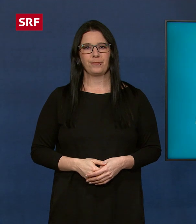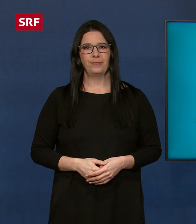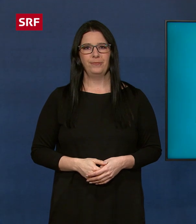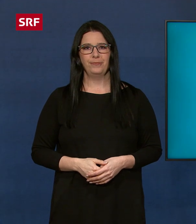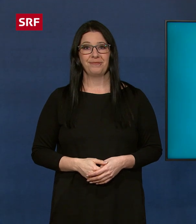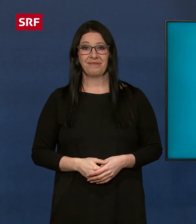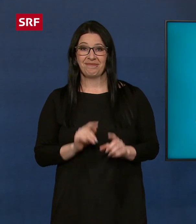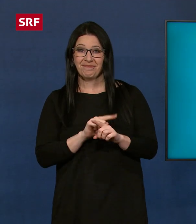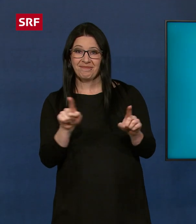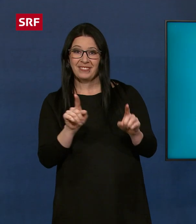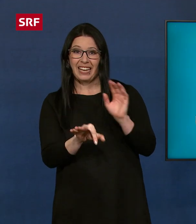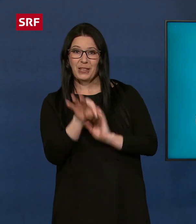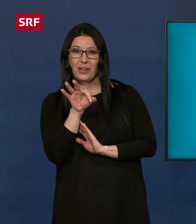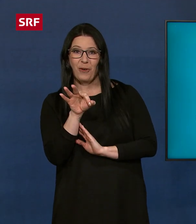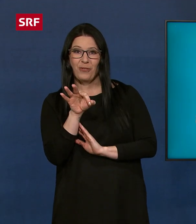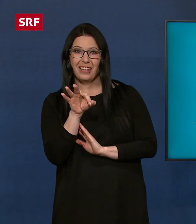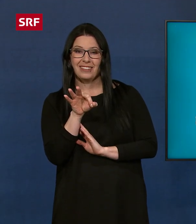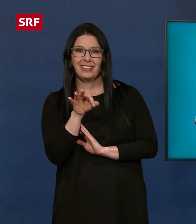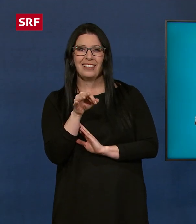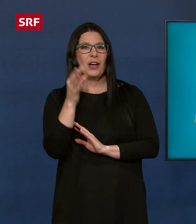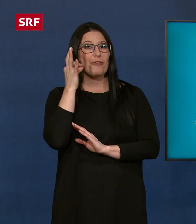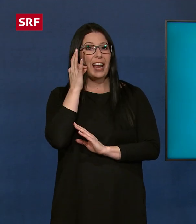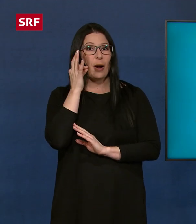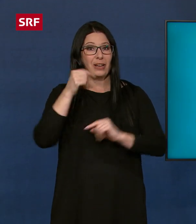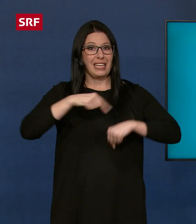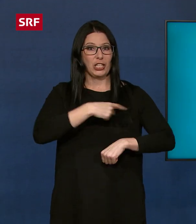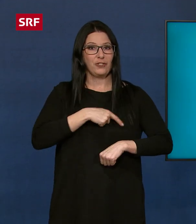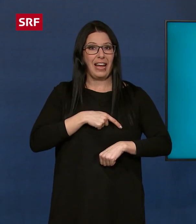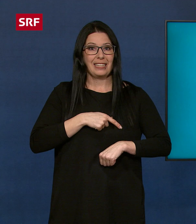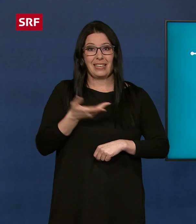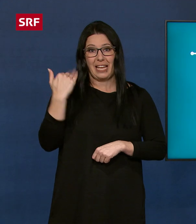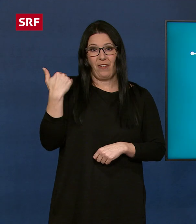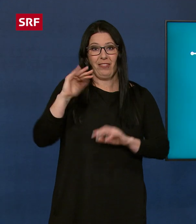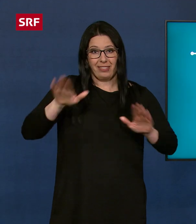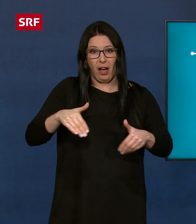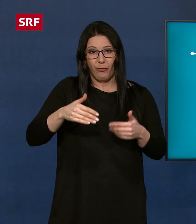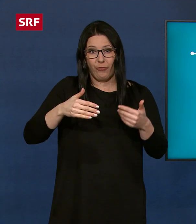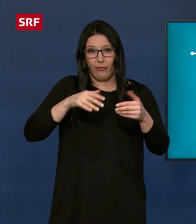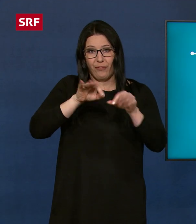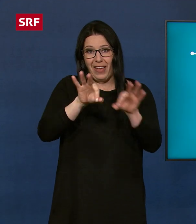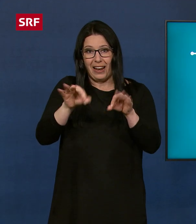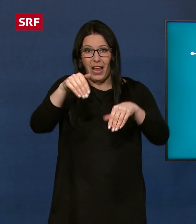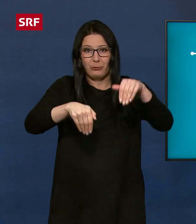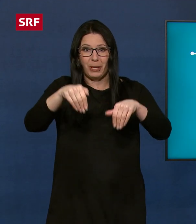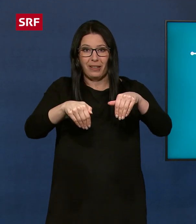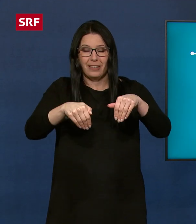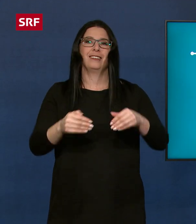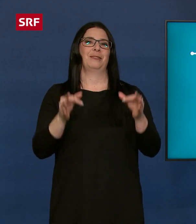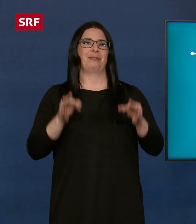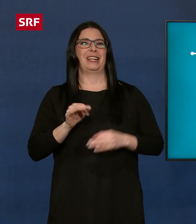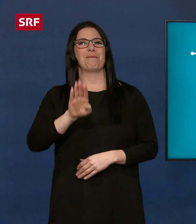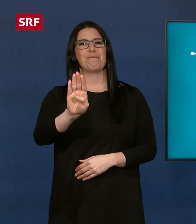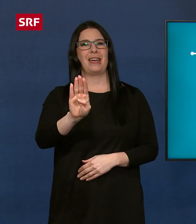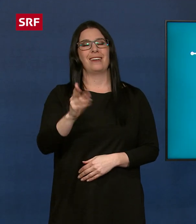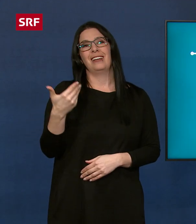Und hast du herausgefunden, seit wann Frauen wählen und abstimmen Die richtige Antwort ist B.